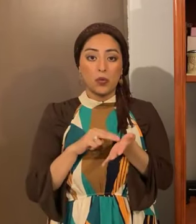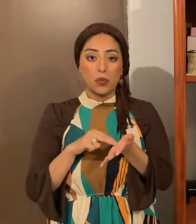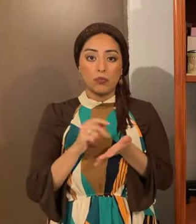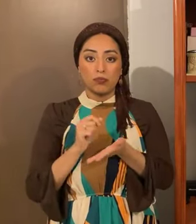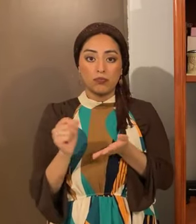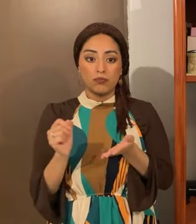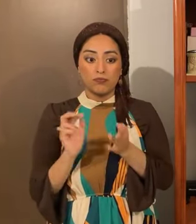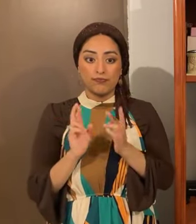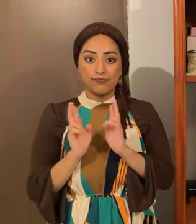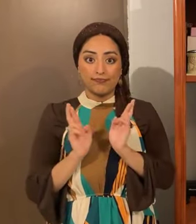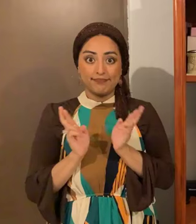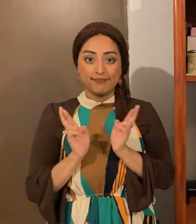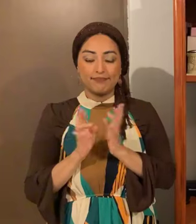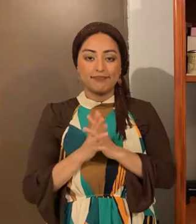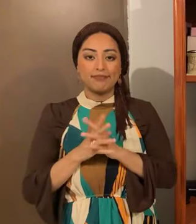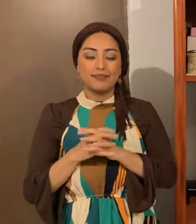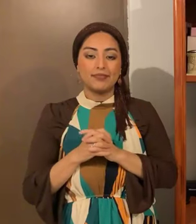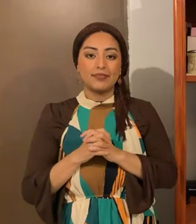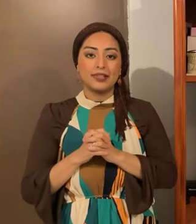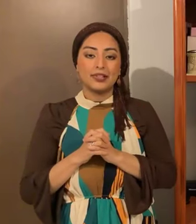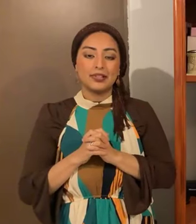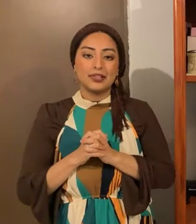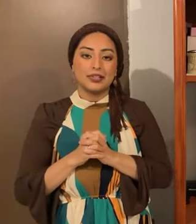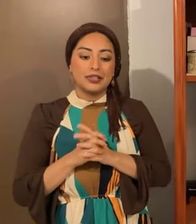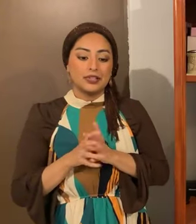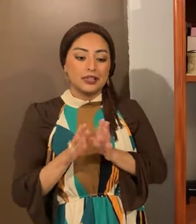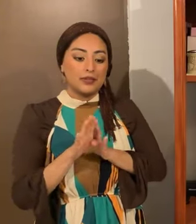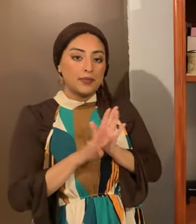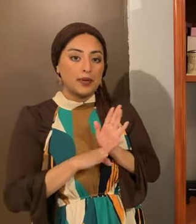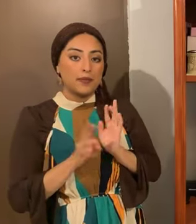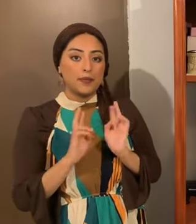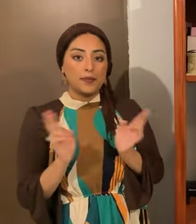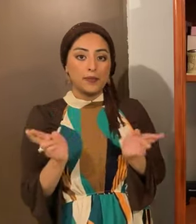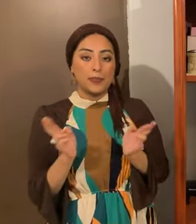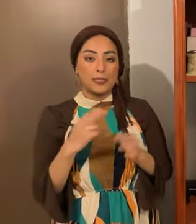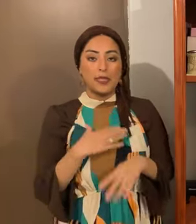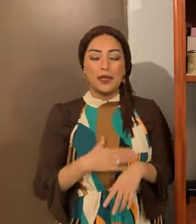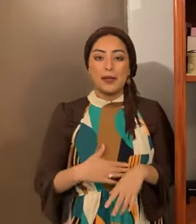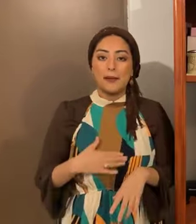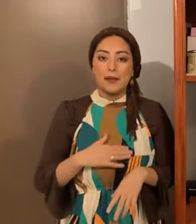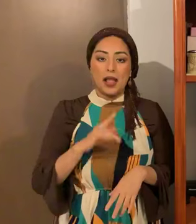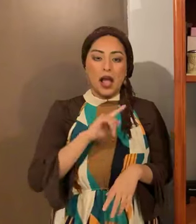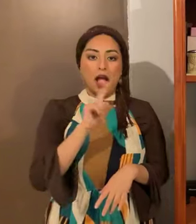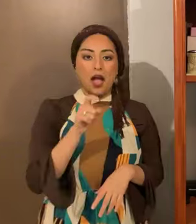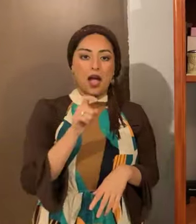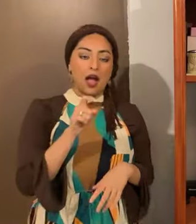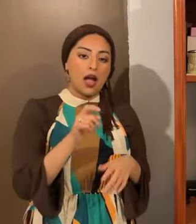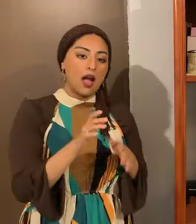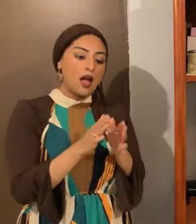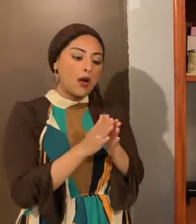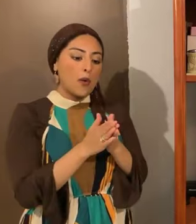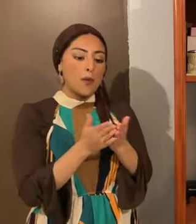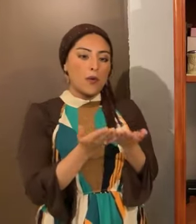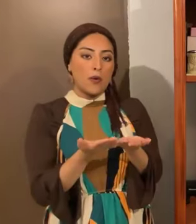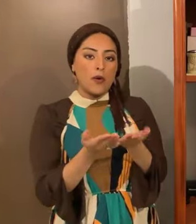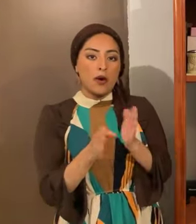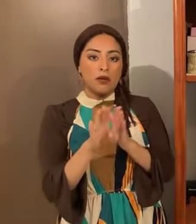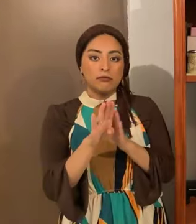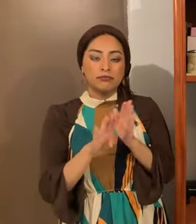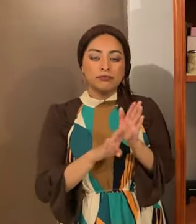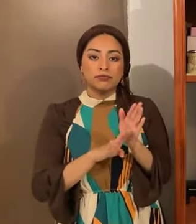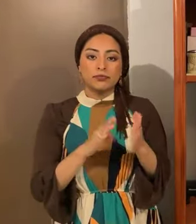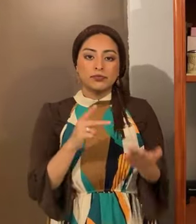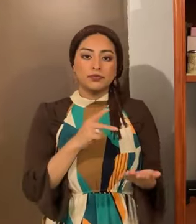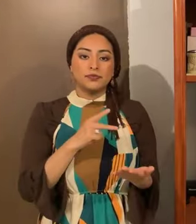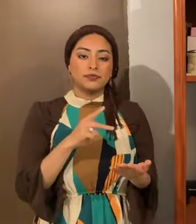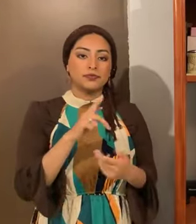sus lapiceros, sus cuadernos, su Tanaj, su Biblia, por favor les pido que abran su Tanaj en el